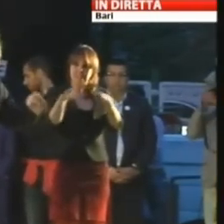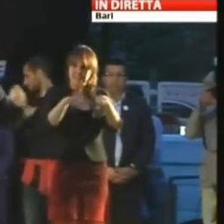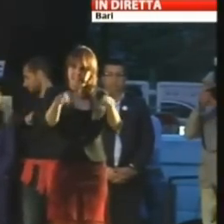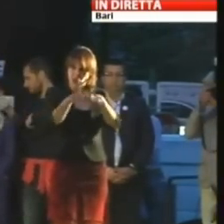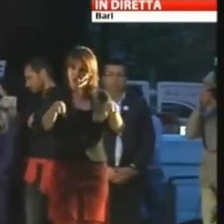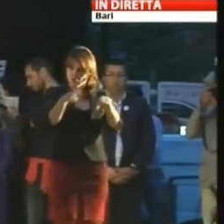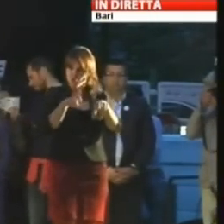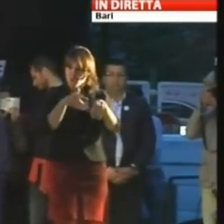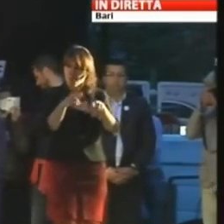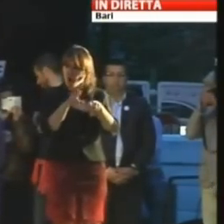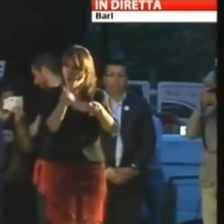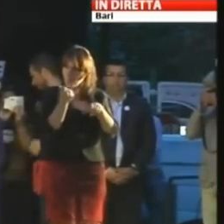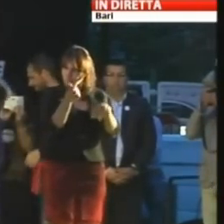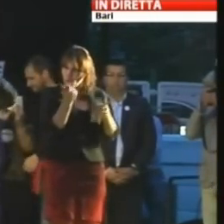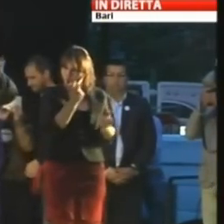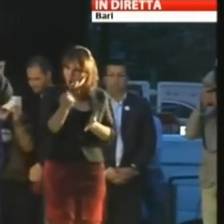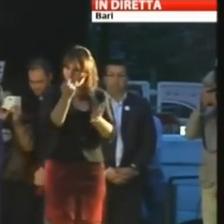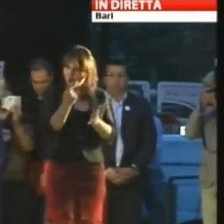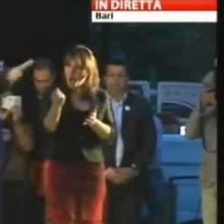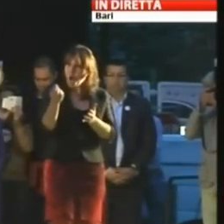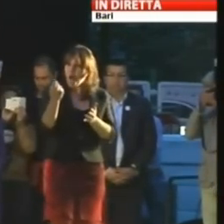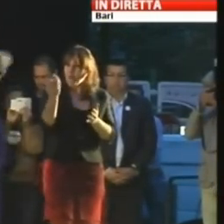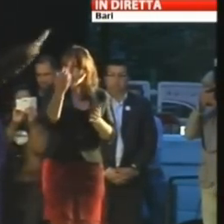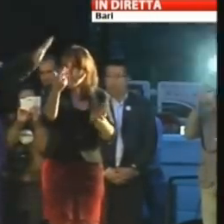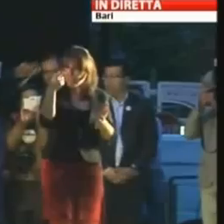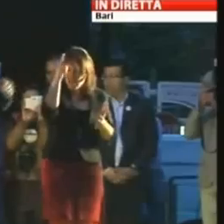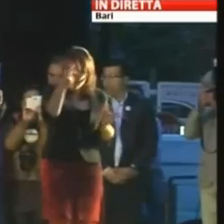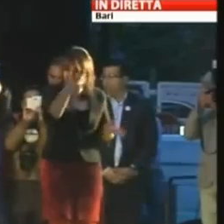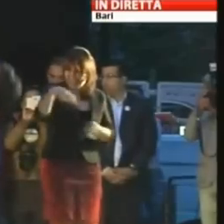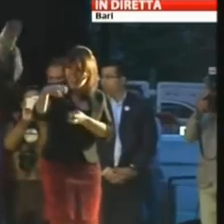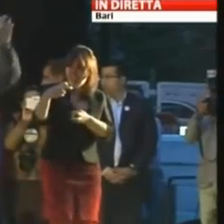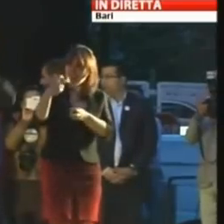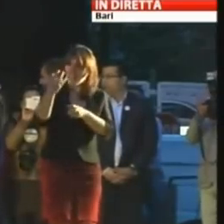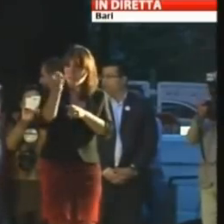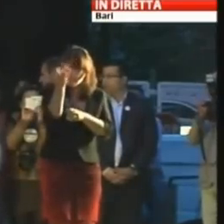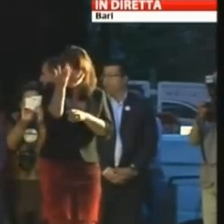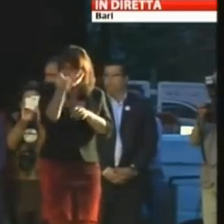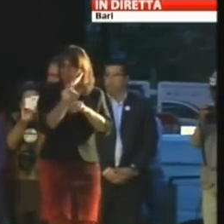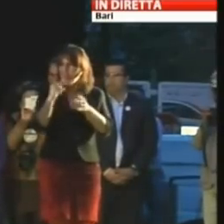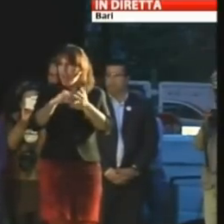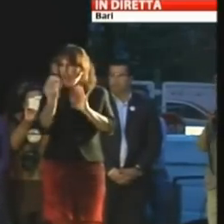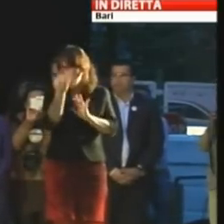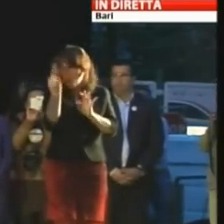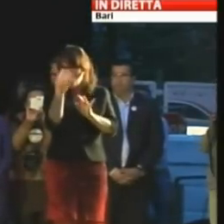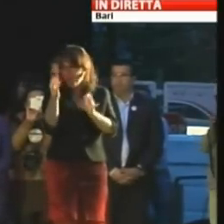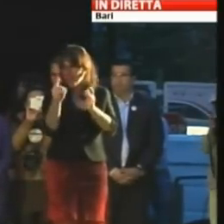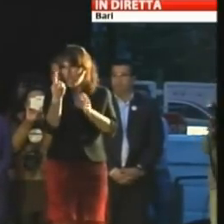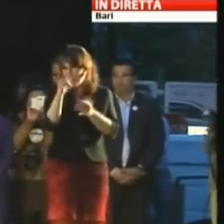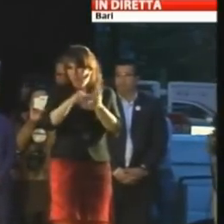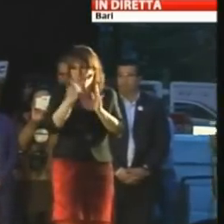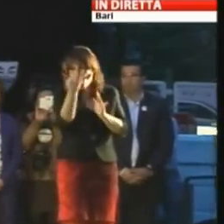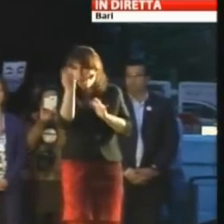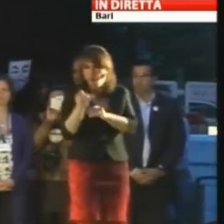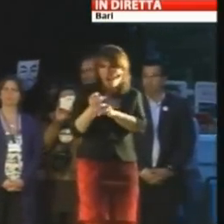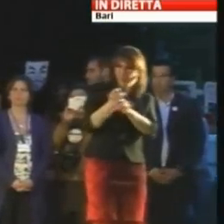Germania, che ogni tanto con questi interessi ce ne danno una partina, così per ricerca, qualche milione ogni tanto per farci contenti.